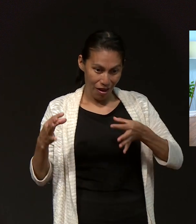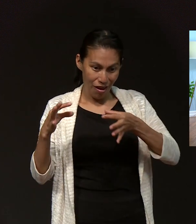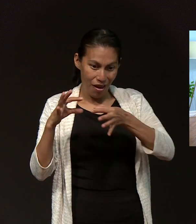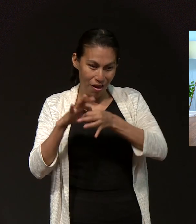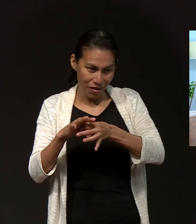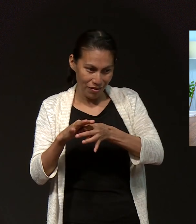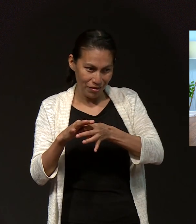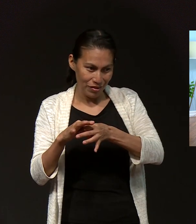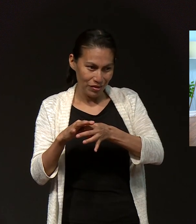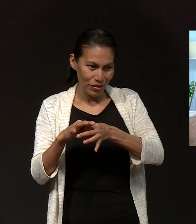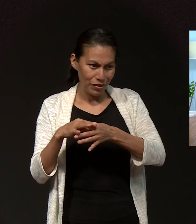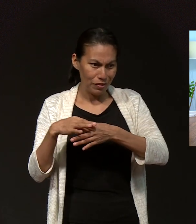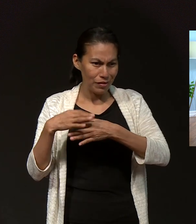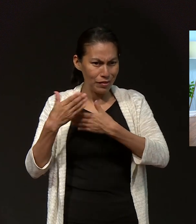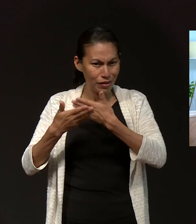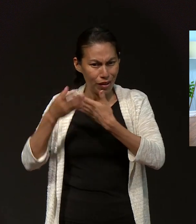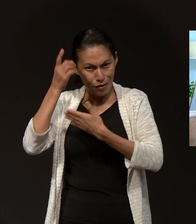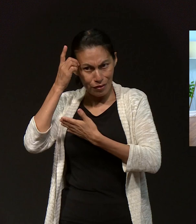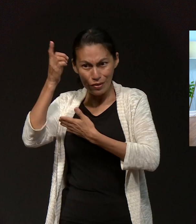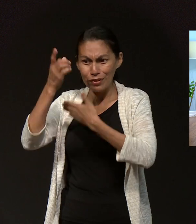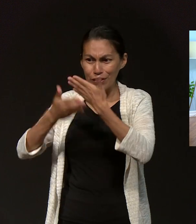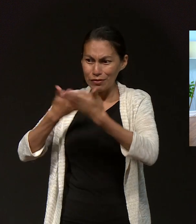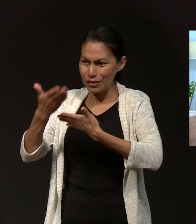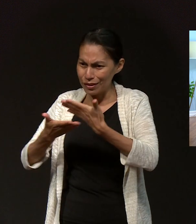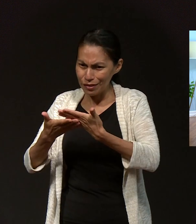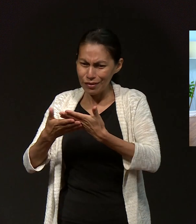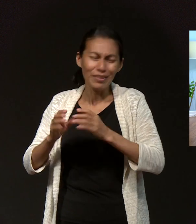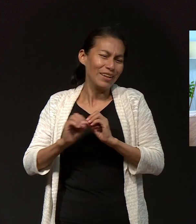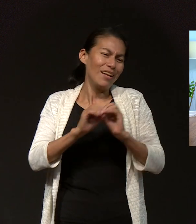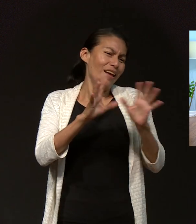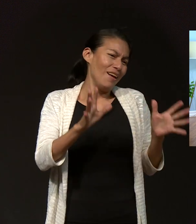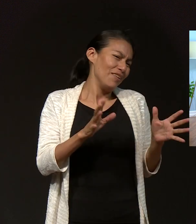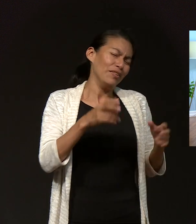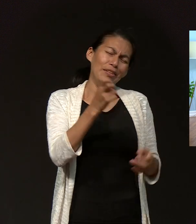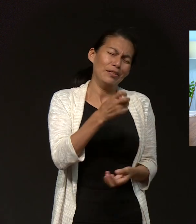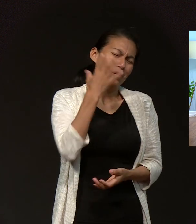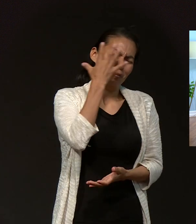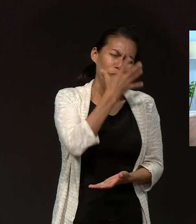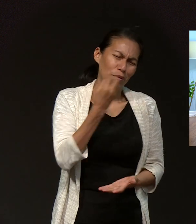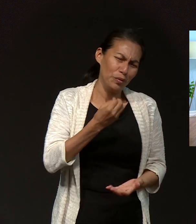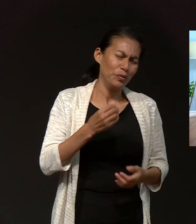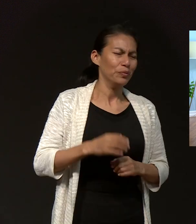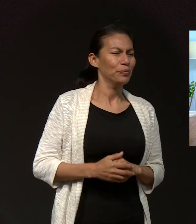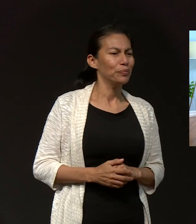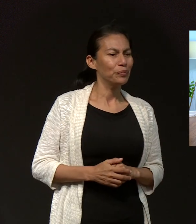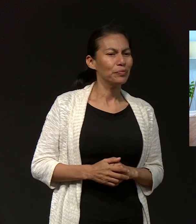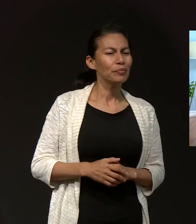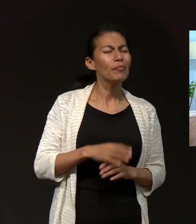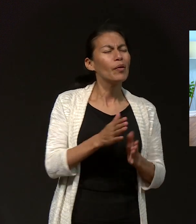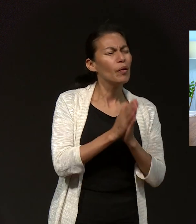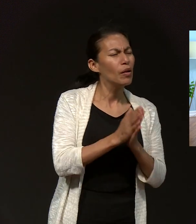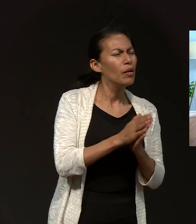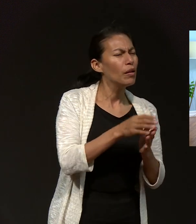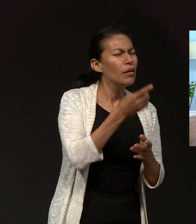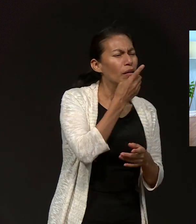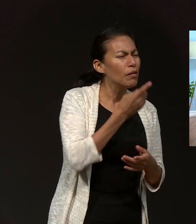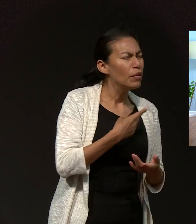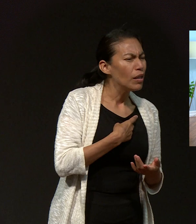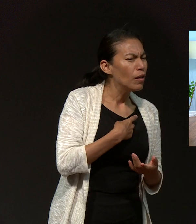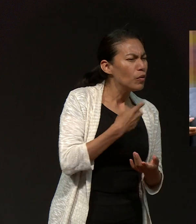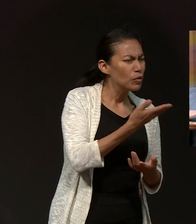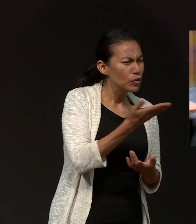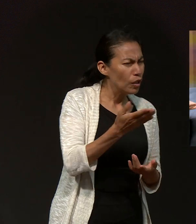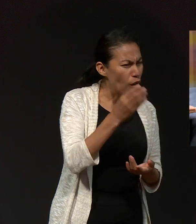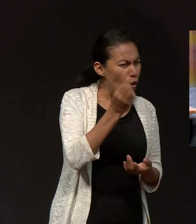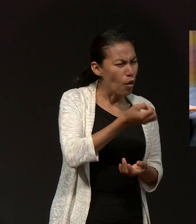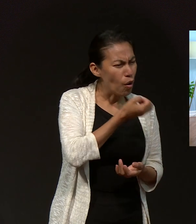Se entremezclaron justo sirviendo a Dios. Sí. Claro. Maravilloso. Cuéntenos algo. ¿Dónde aprendieron a orar?